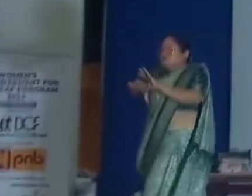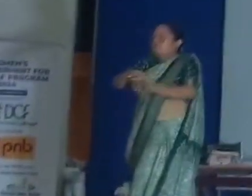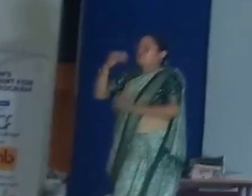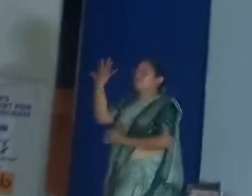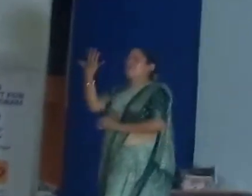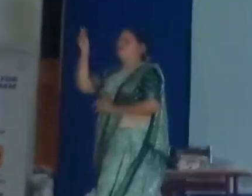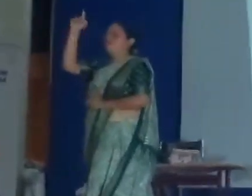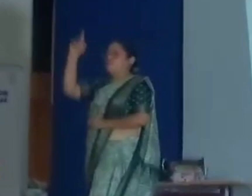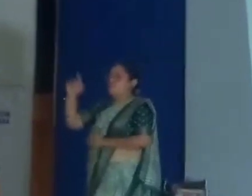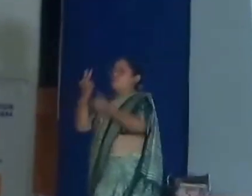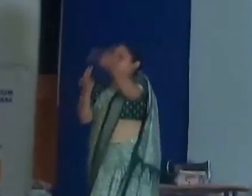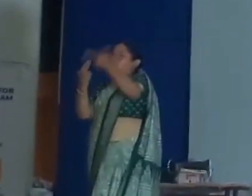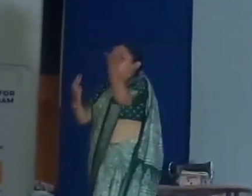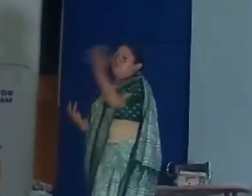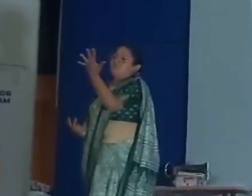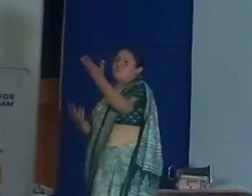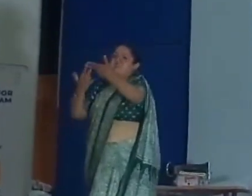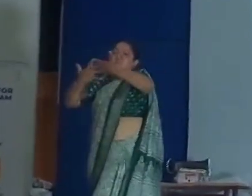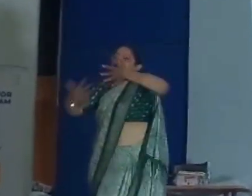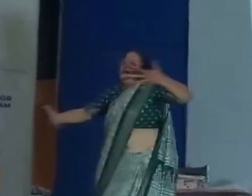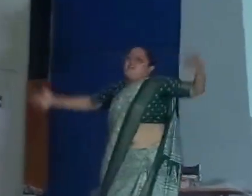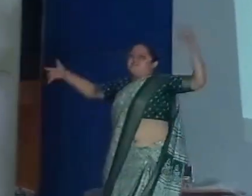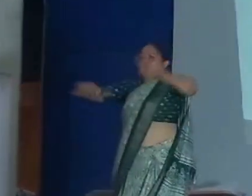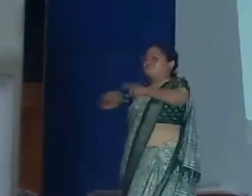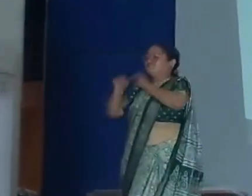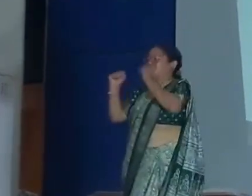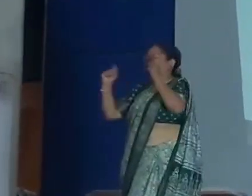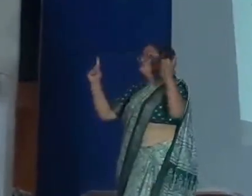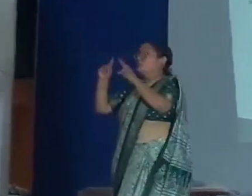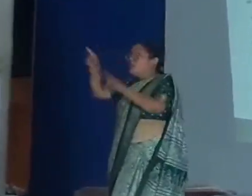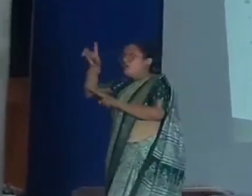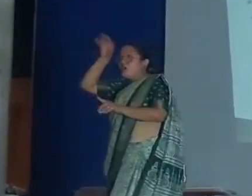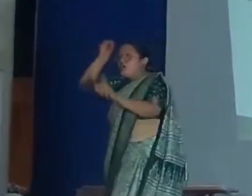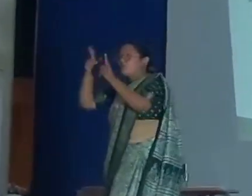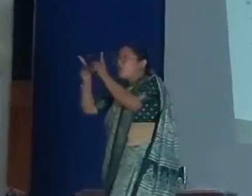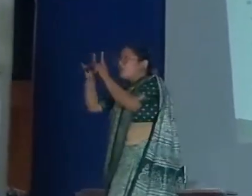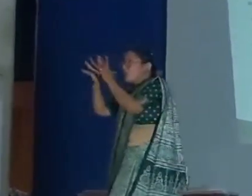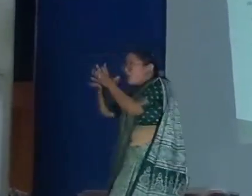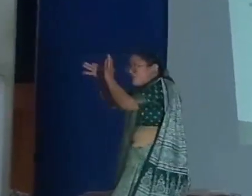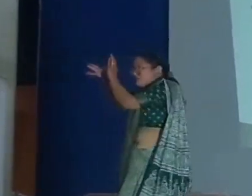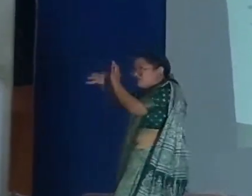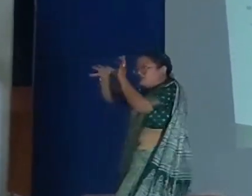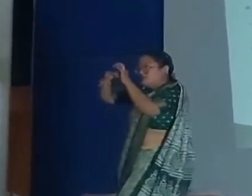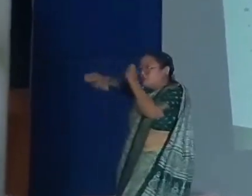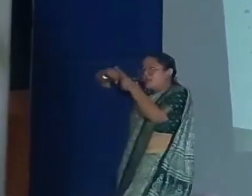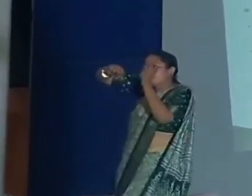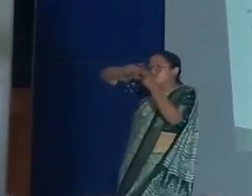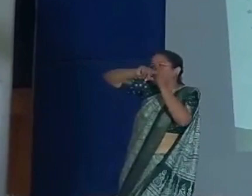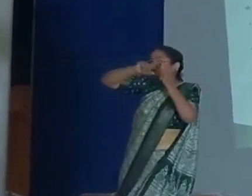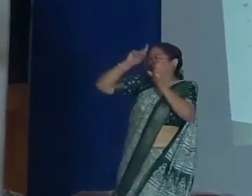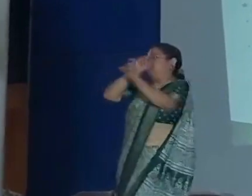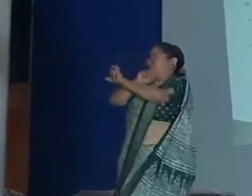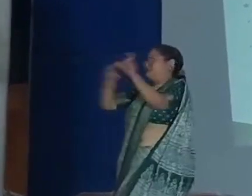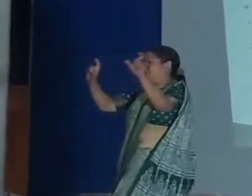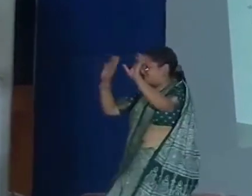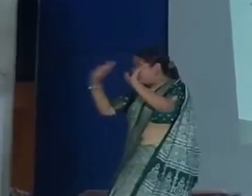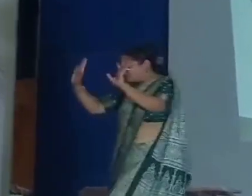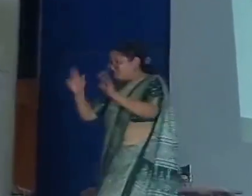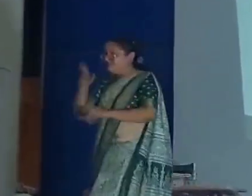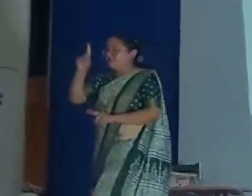चाहूंगी कि बहुत सारी स्टोरीज है, उसमें से ज्यादा लंबी तो नहीं, कुछ कुछ पॉइंट्स कुछ स्टोरीज में बताना चाहूंगी जो इस लॉ इज